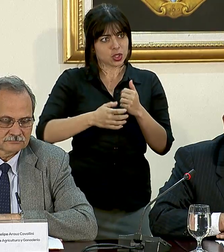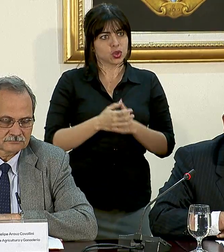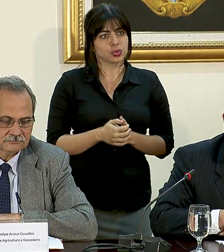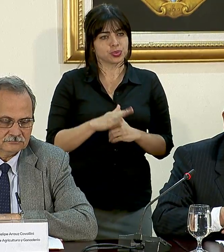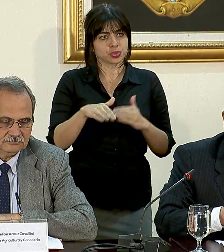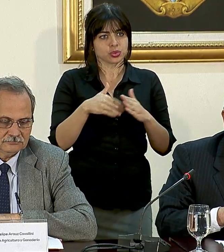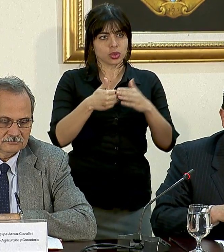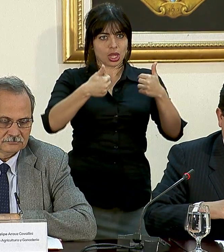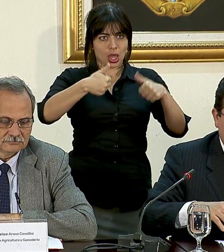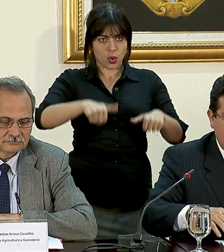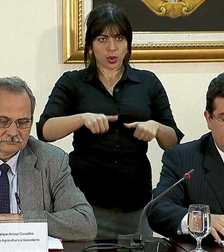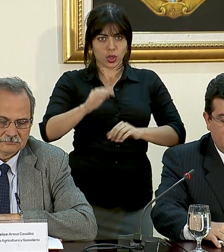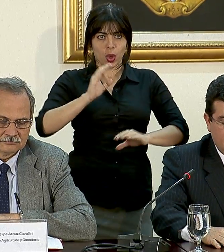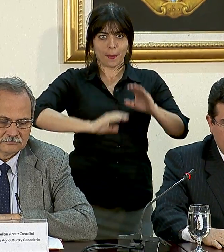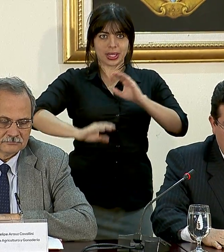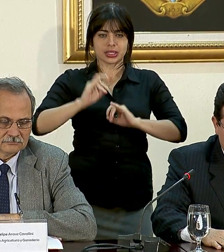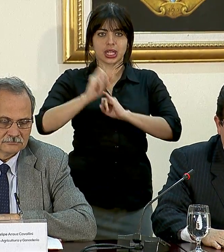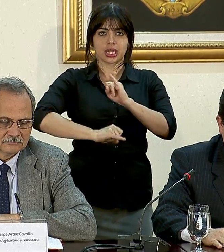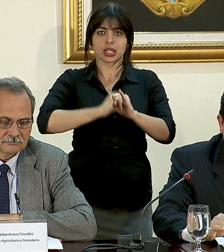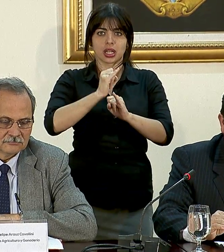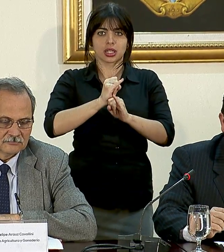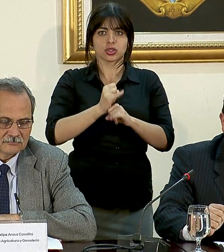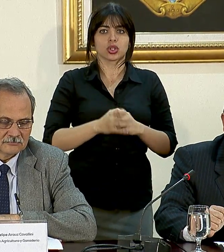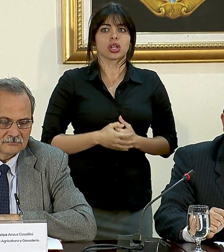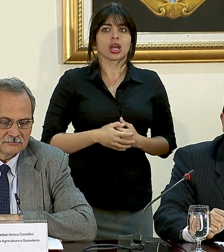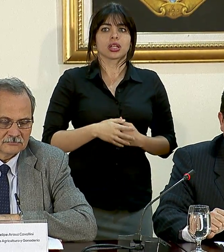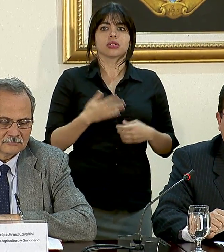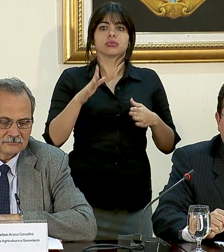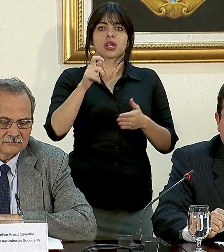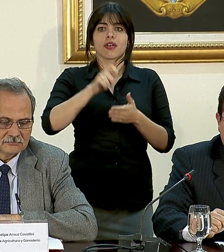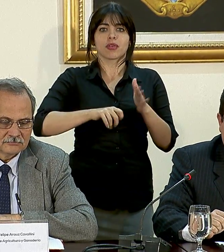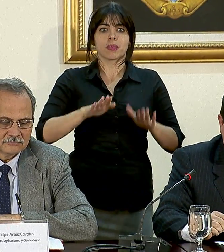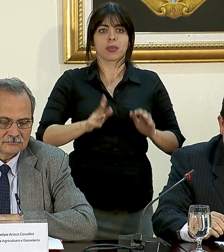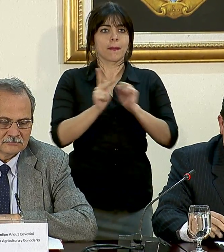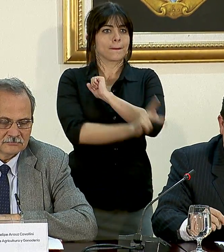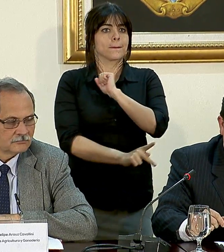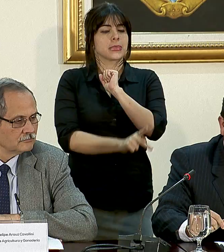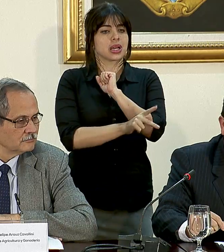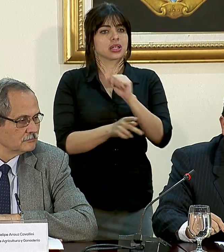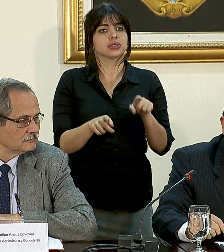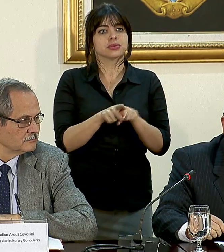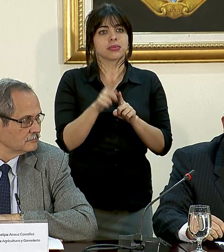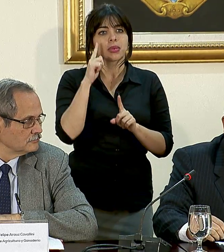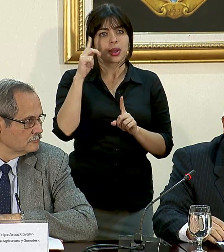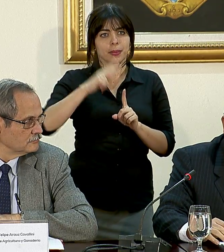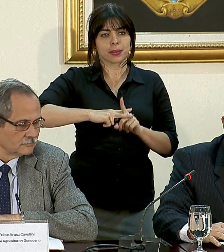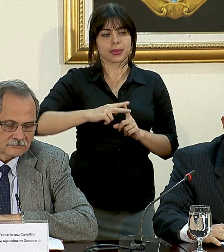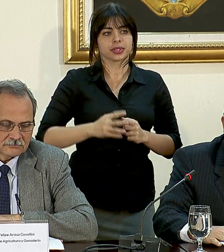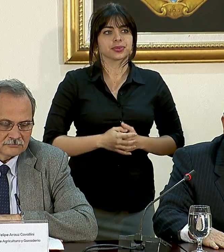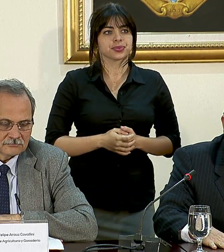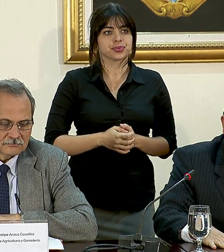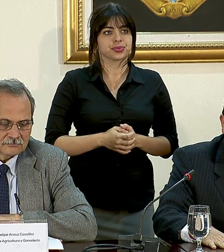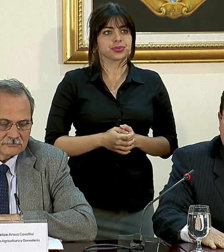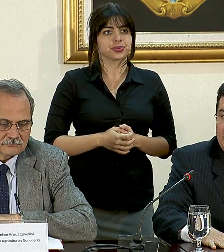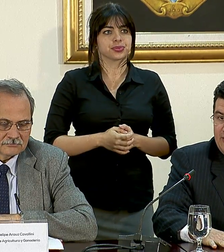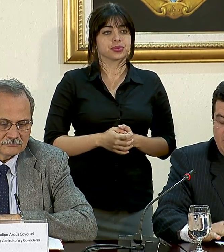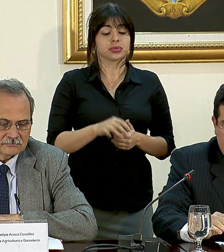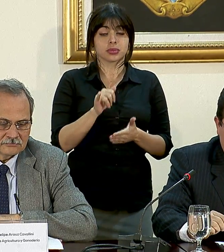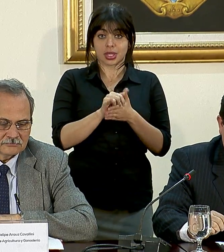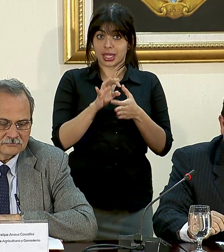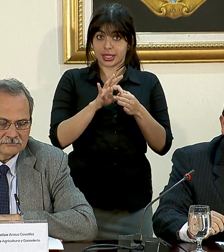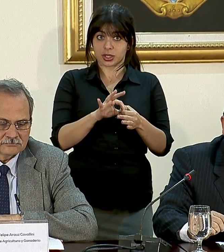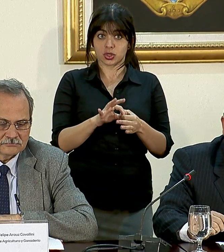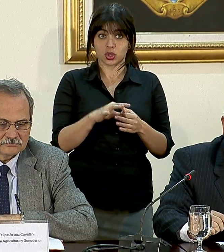los acuerdos comerciales internacionales firmados por el país y su implementación. En este